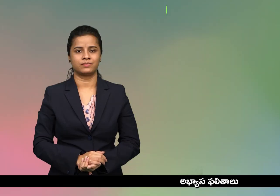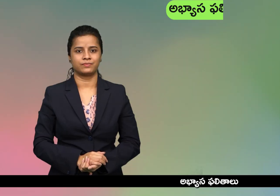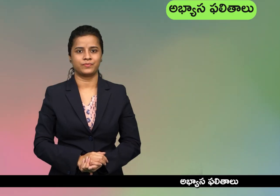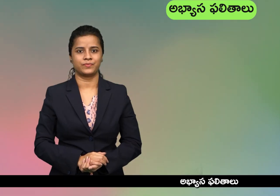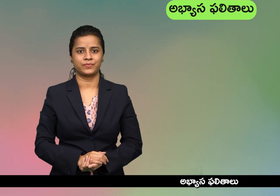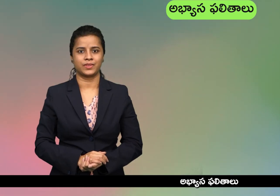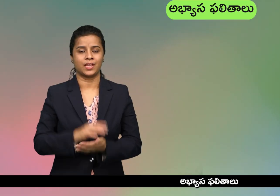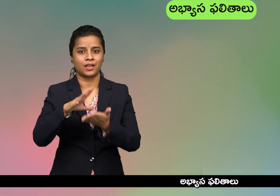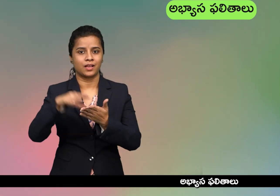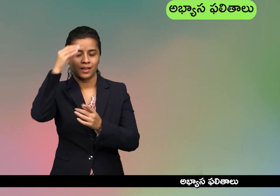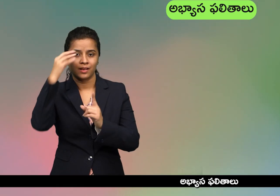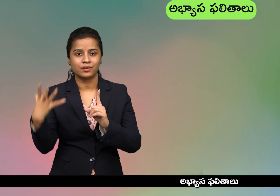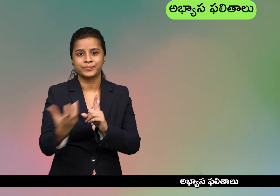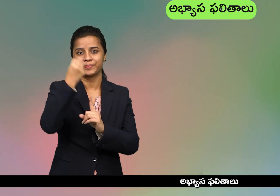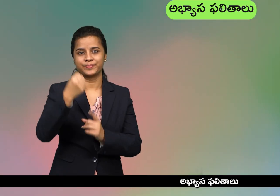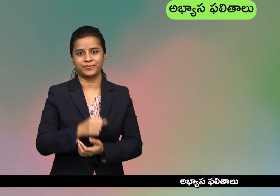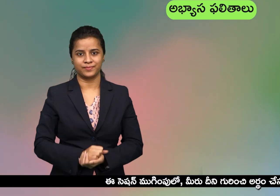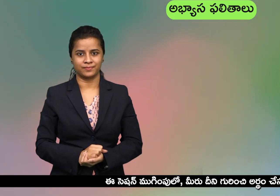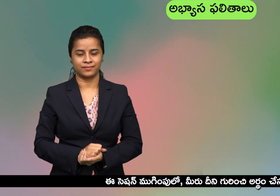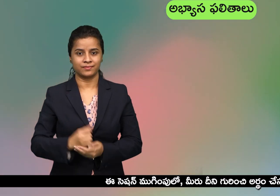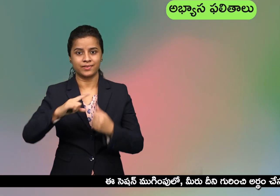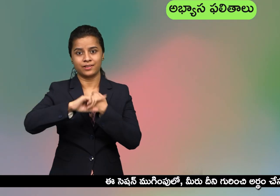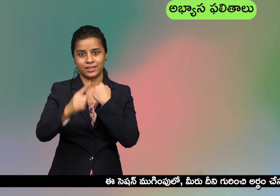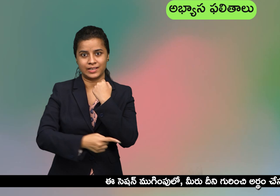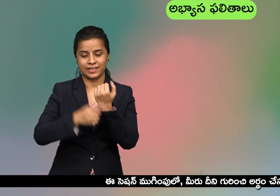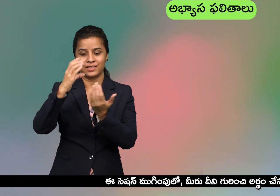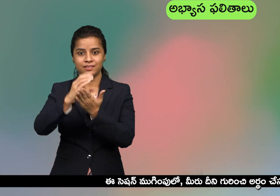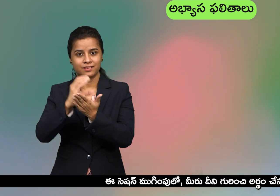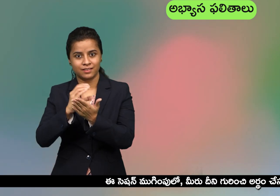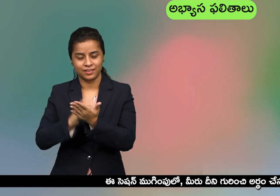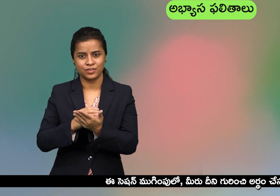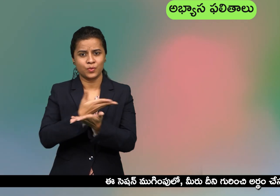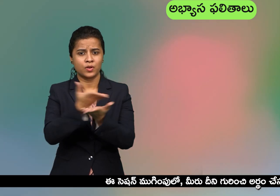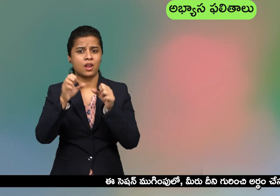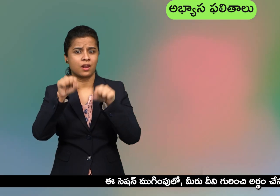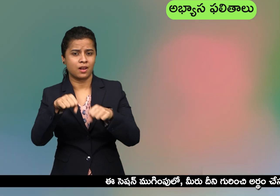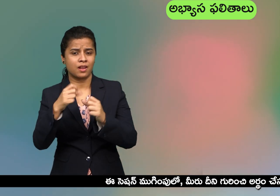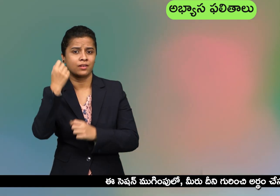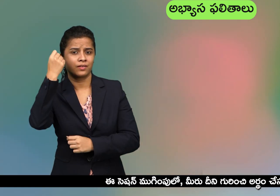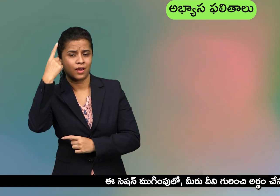అభ్యాస ఫలితాలు. ఈ సెషన్ ముగింపులో మీరు దీని గురించి అర్థం